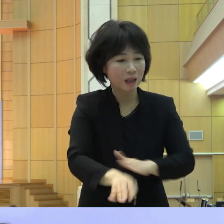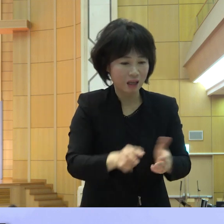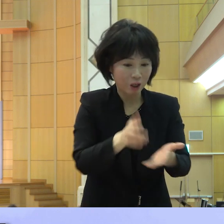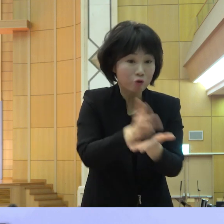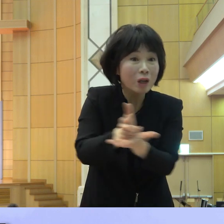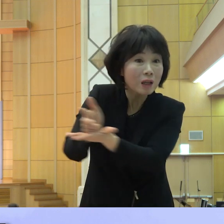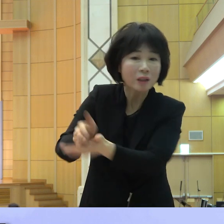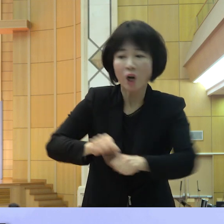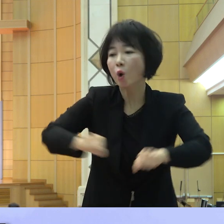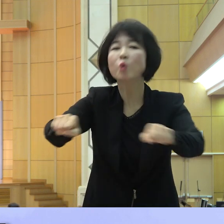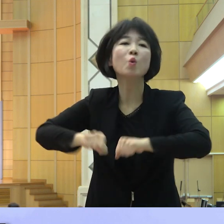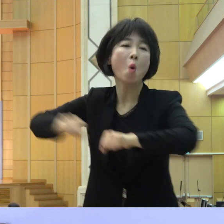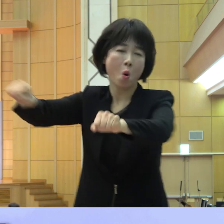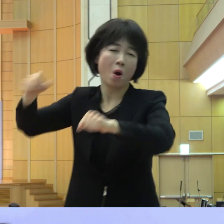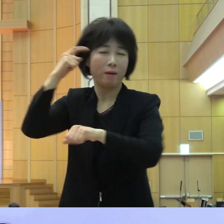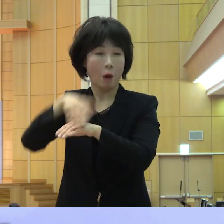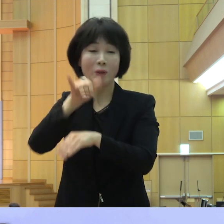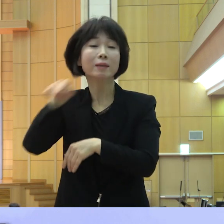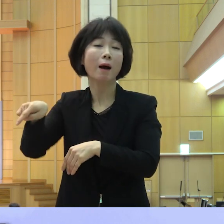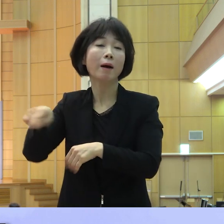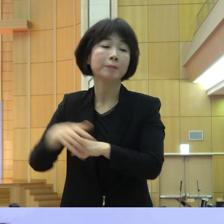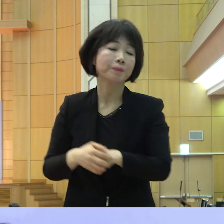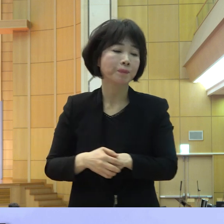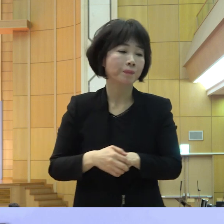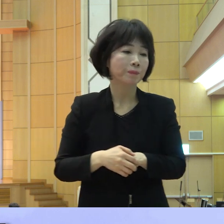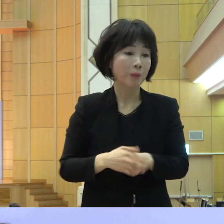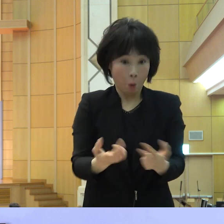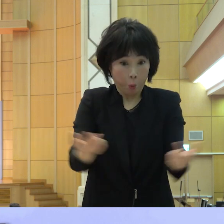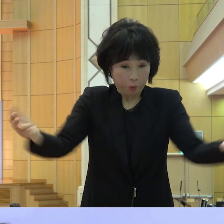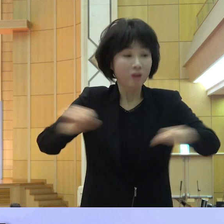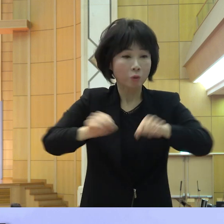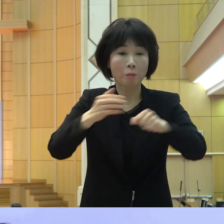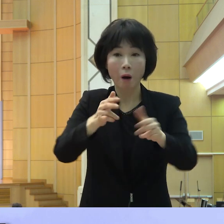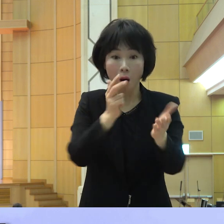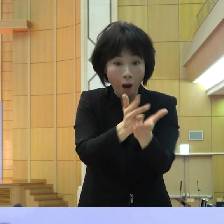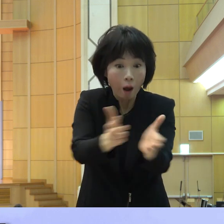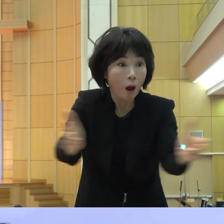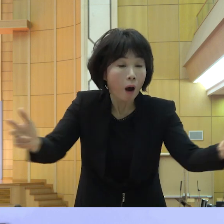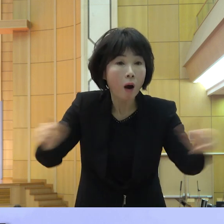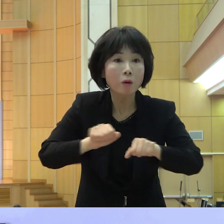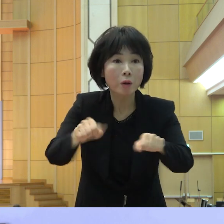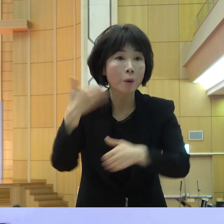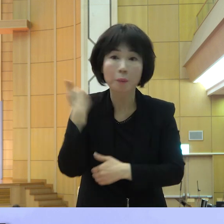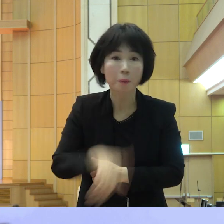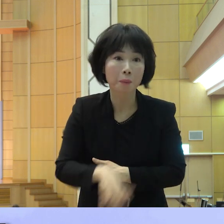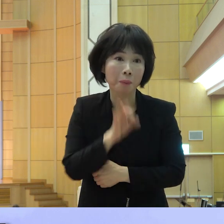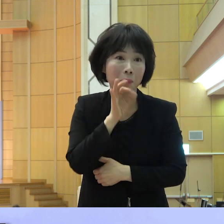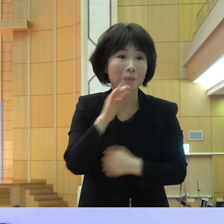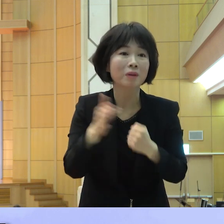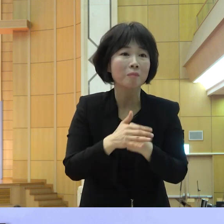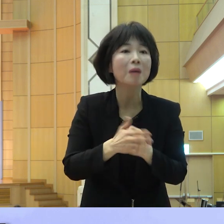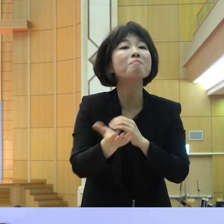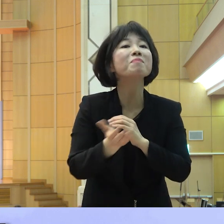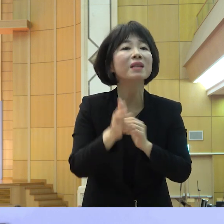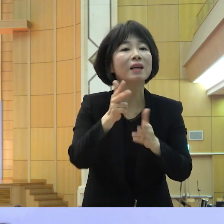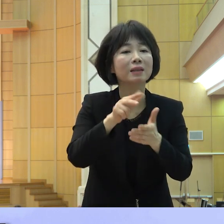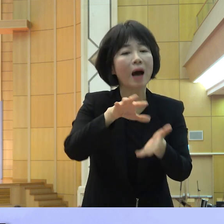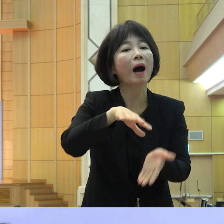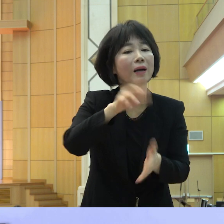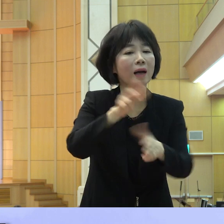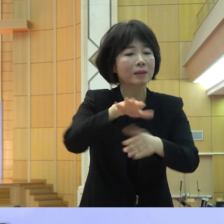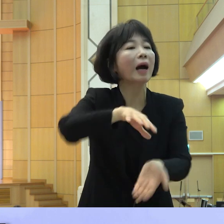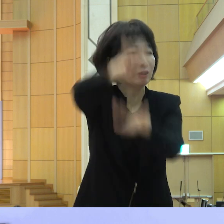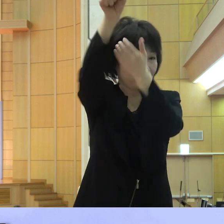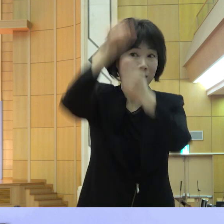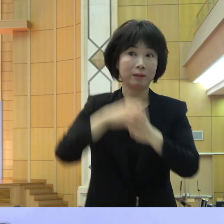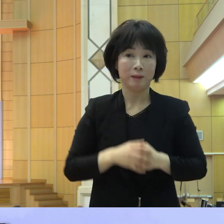데 차를 주차하시기 바라고, 교회 주차장 2층, 아마 내일은 2층, 지하